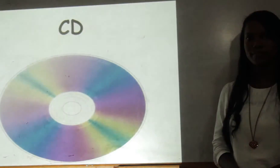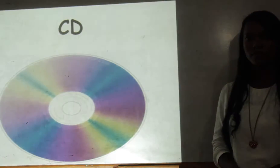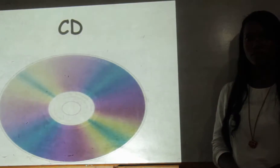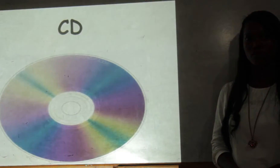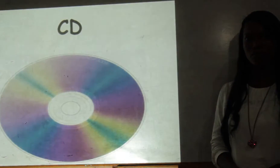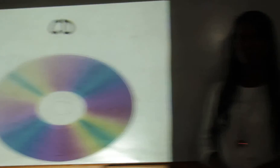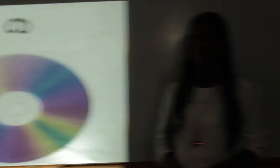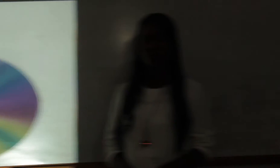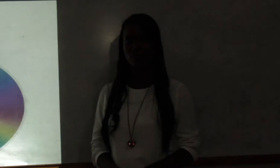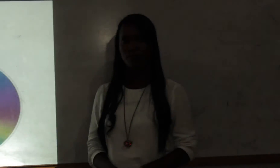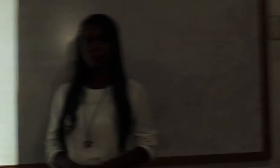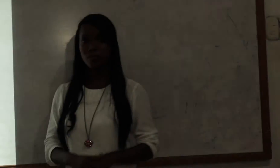CD.